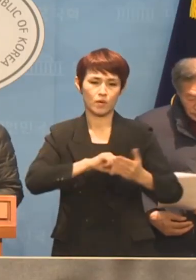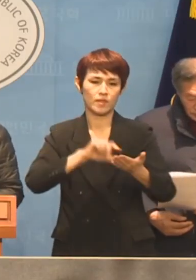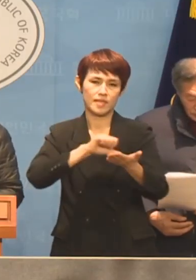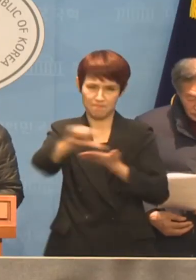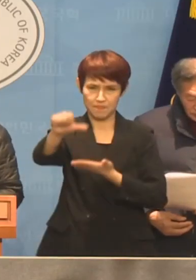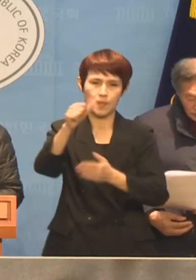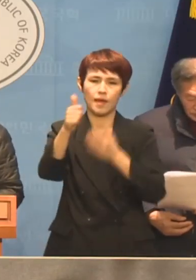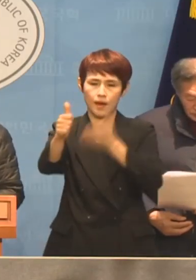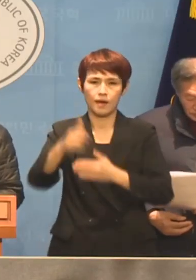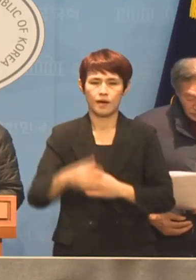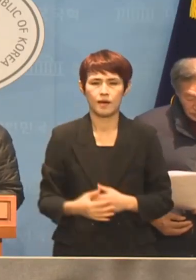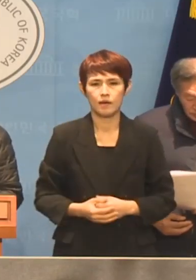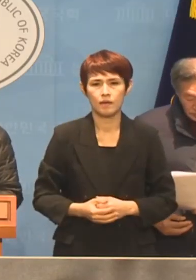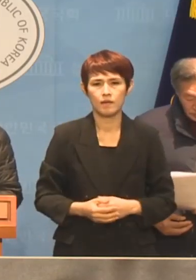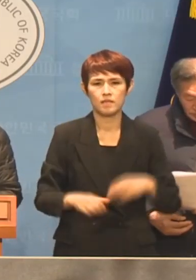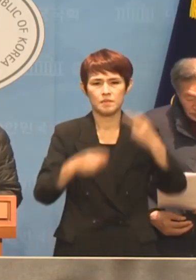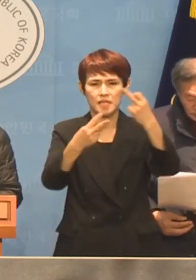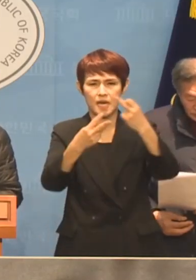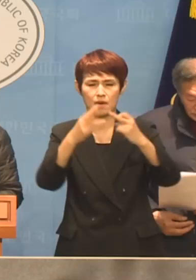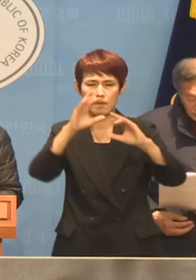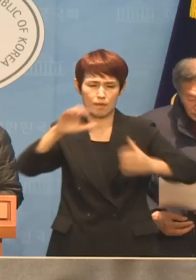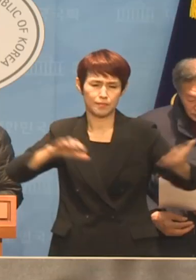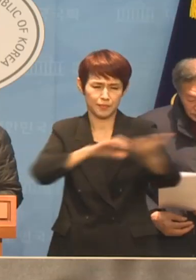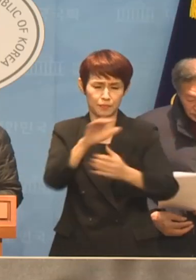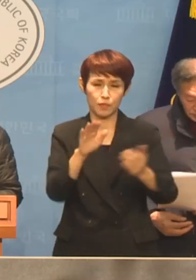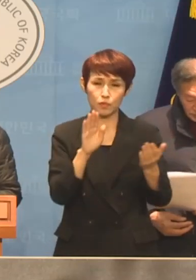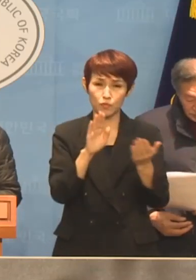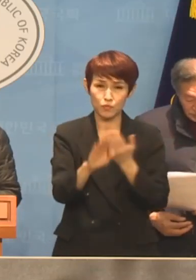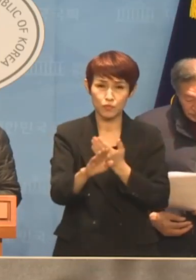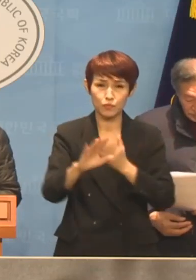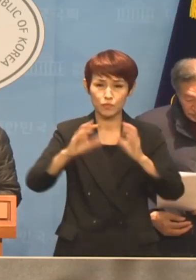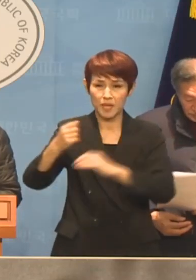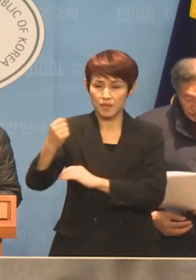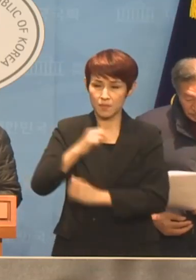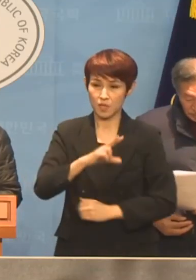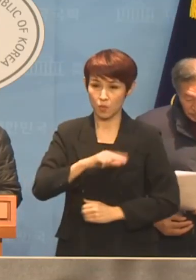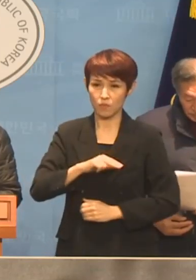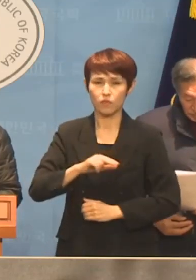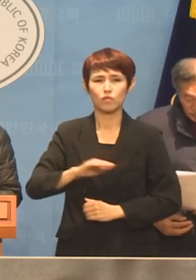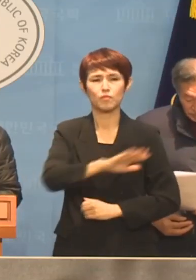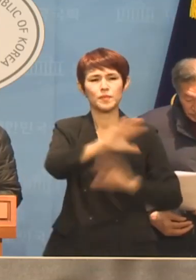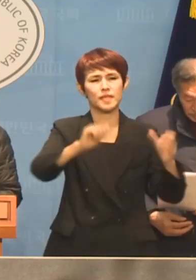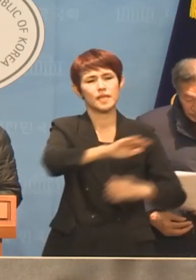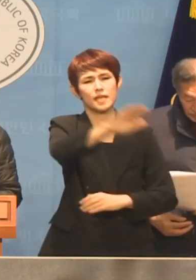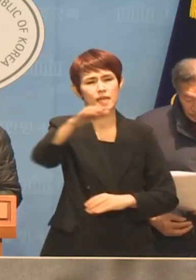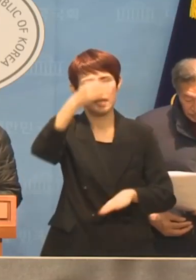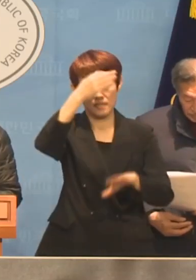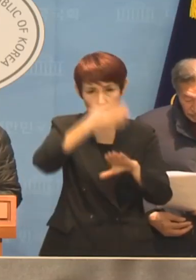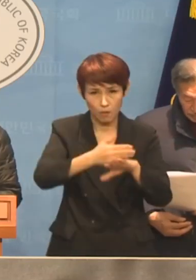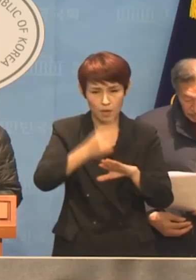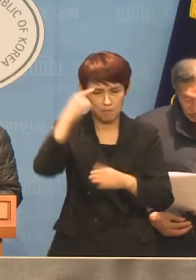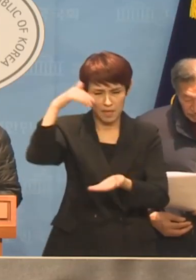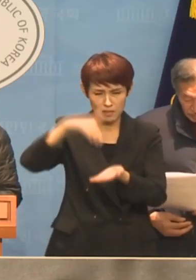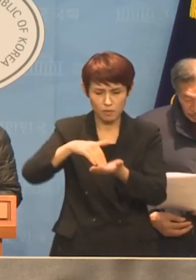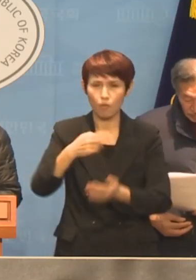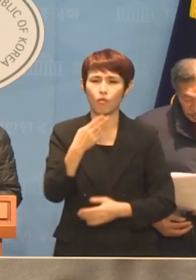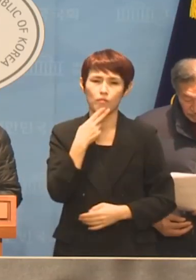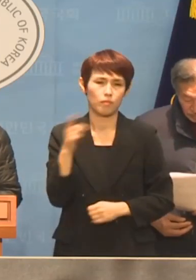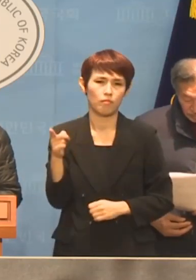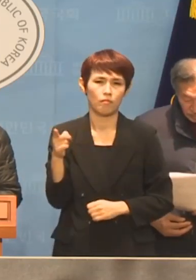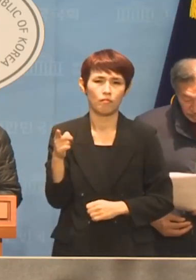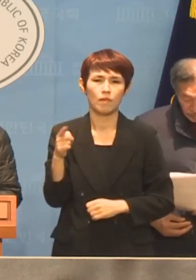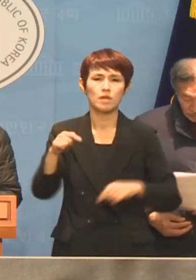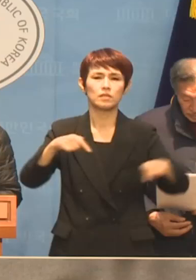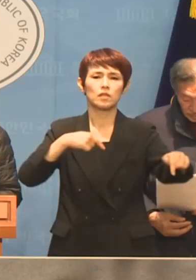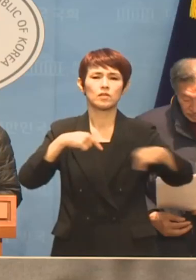12.3 내란 이후 국민의힘 국회의원들은 대국민 사과와 반성보다는 자신의